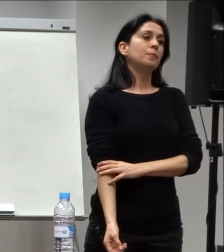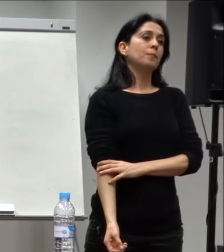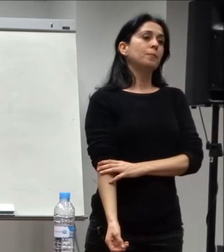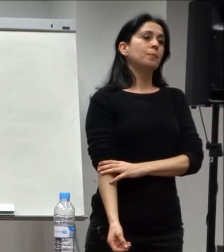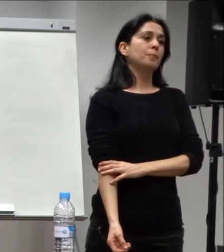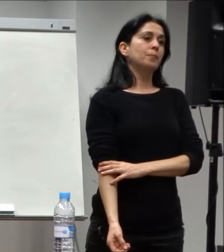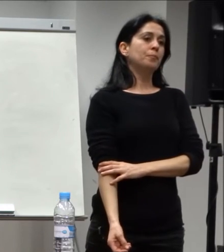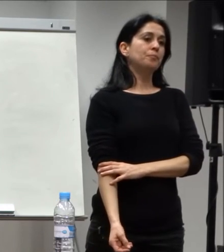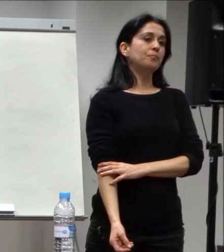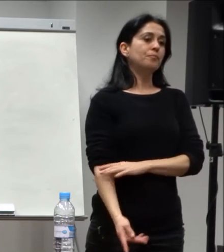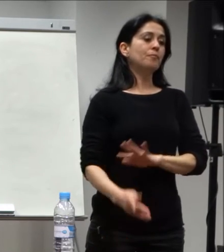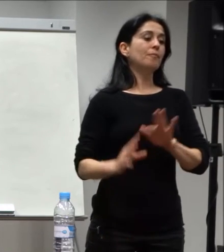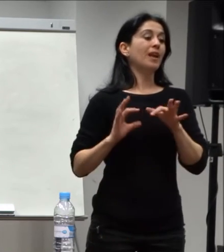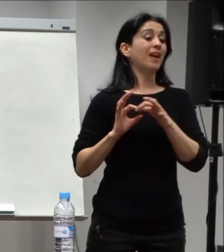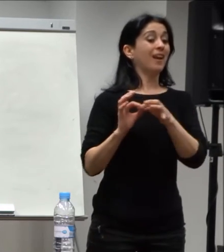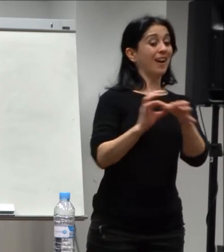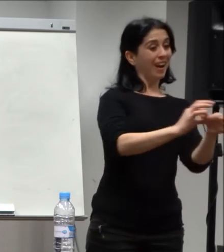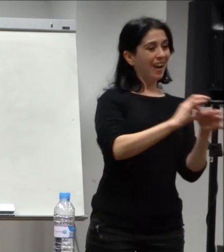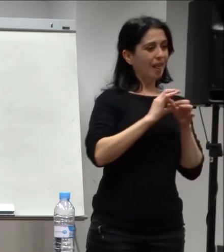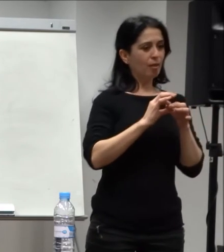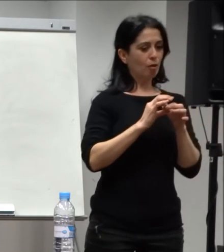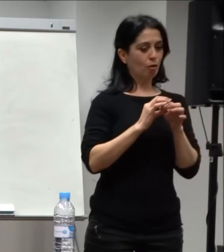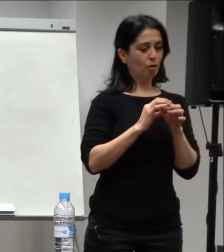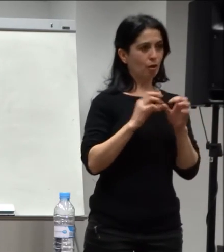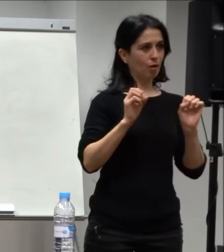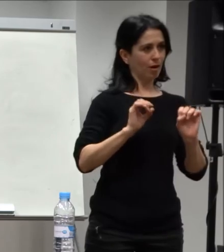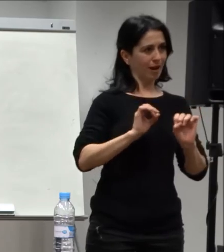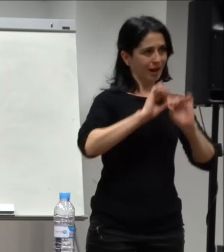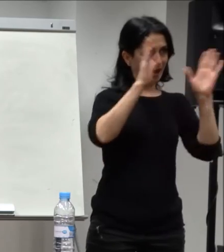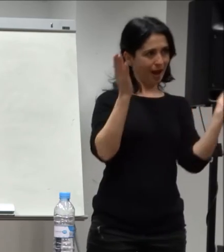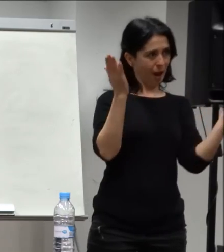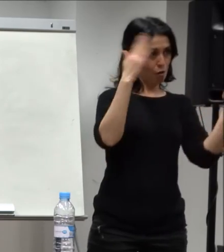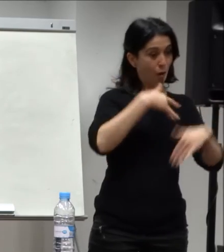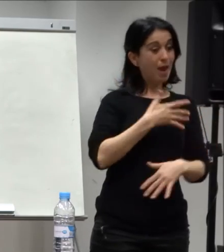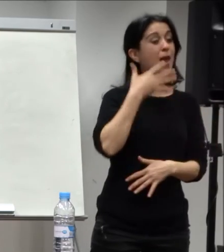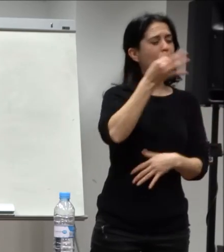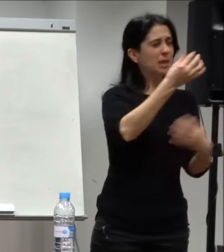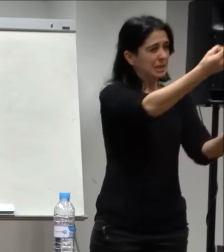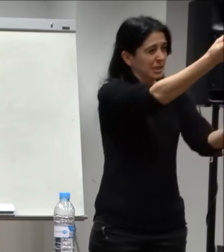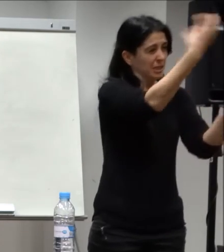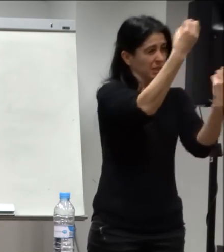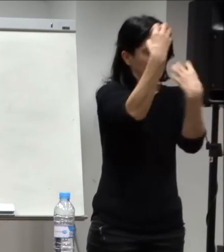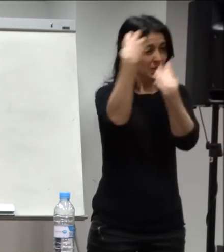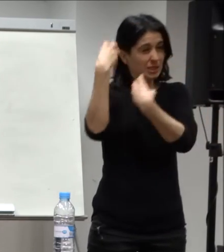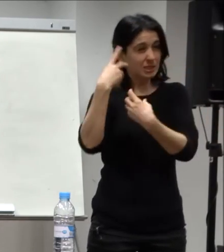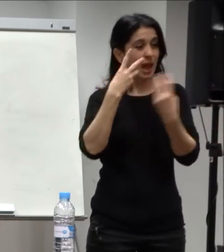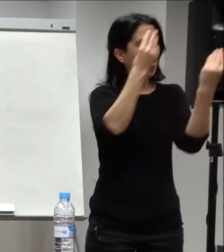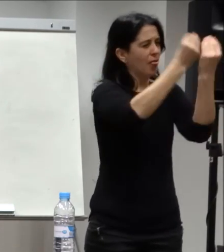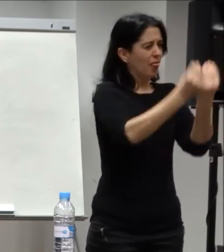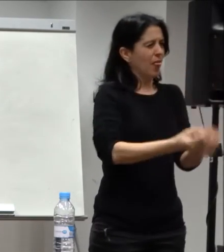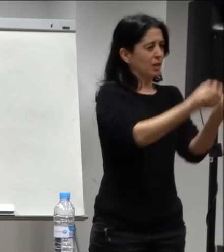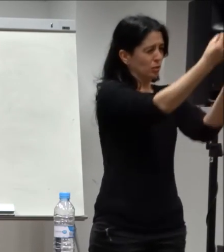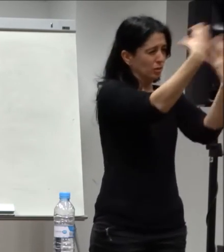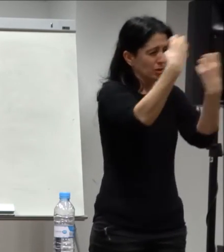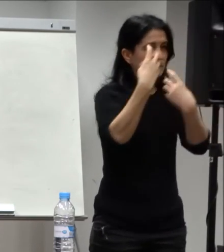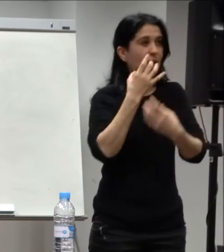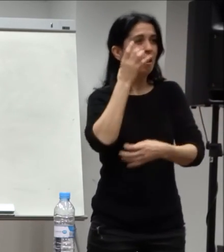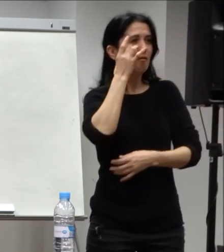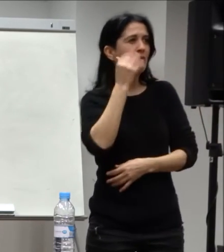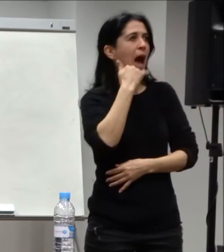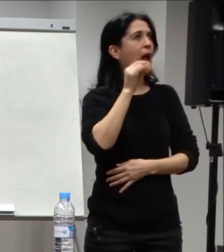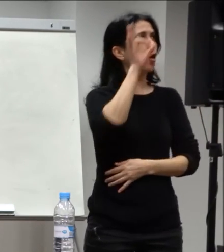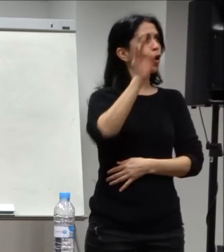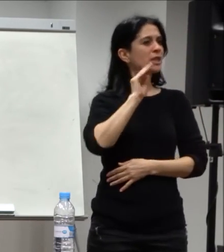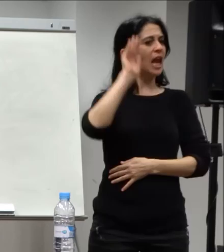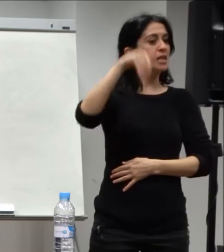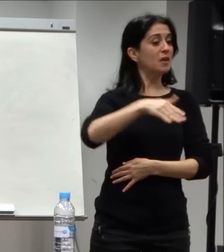la redacción no es clara y además está ubicado en mitad de una abrumadora información de datos que nada tienen que ver o bien con la variabilidad de interés o